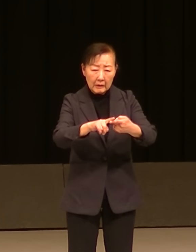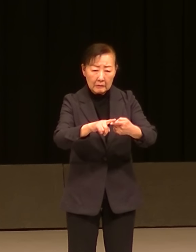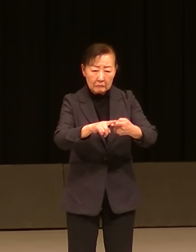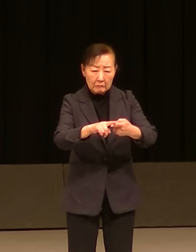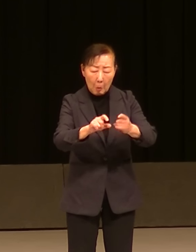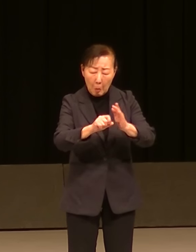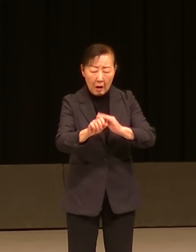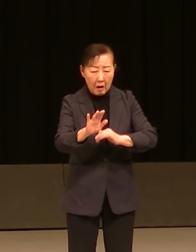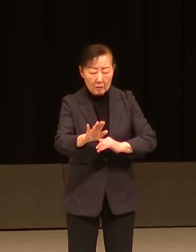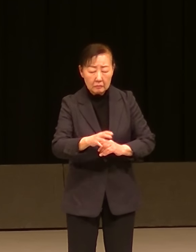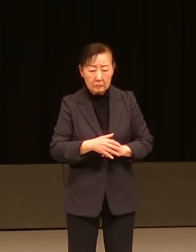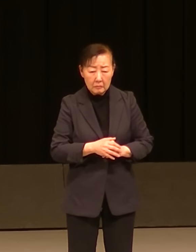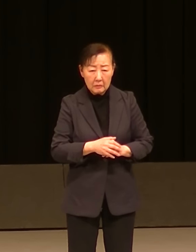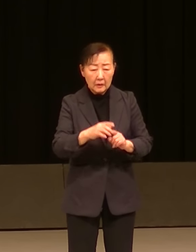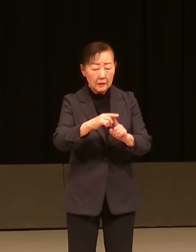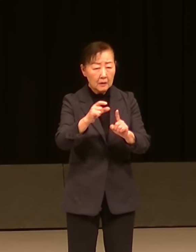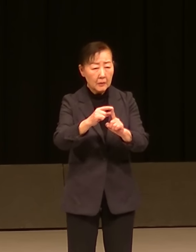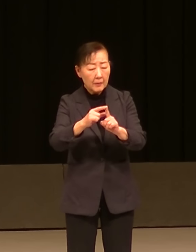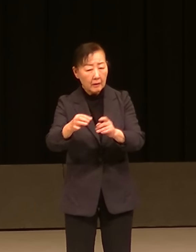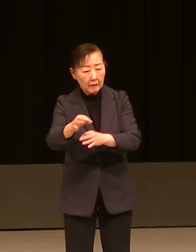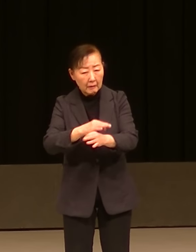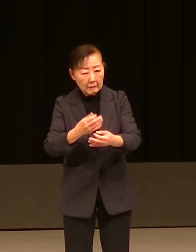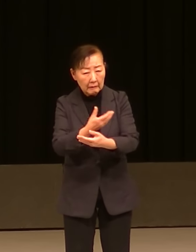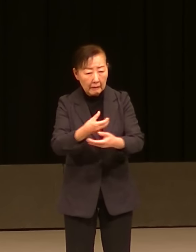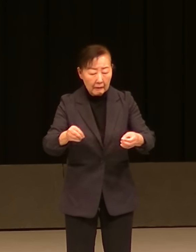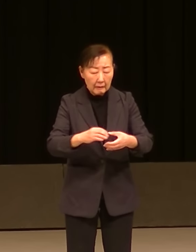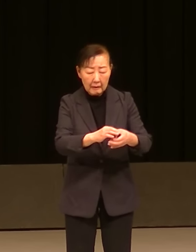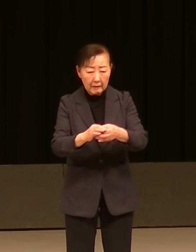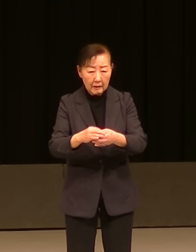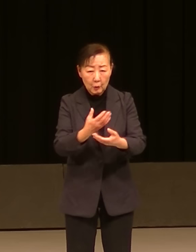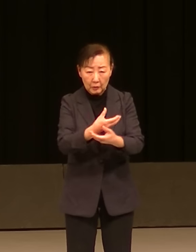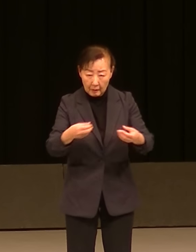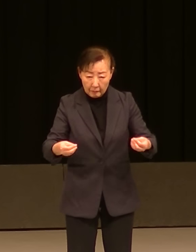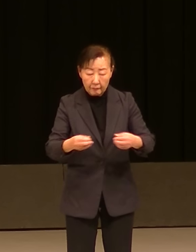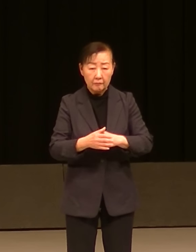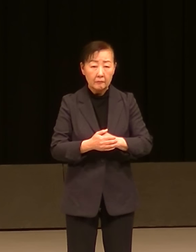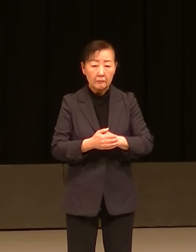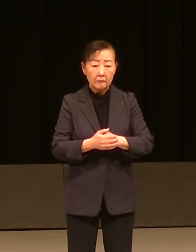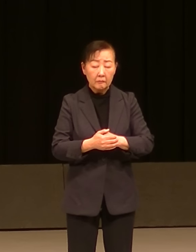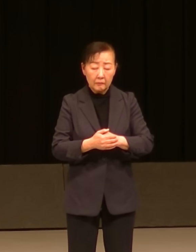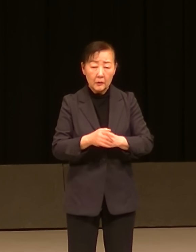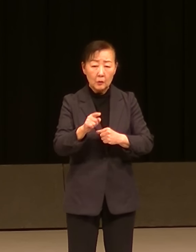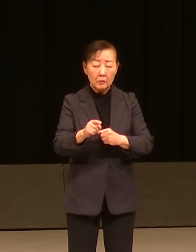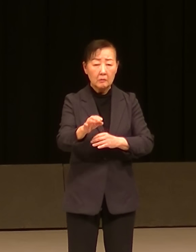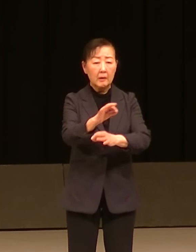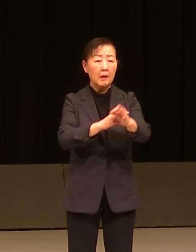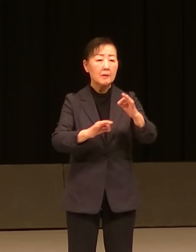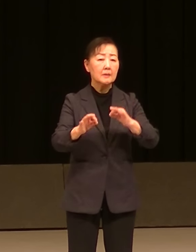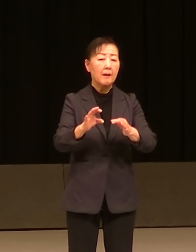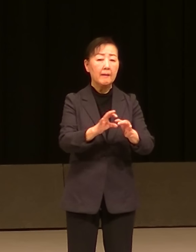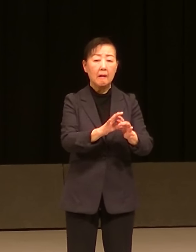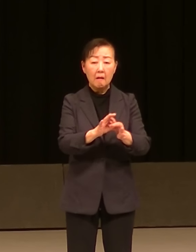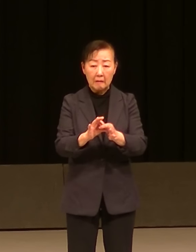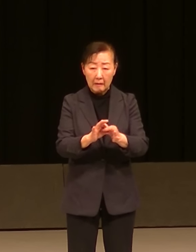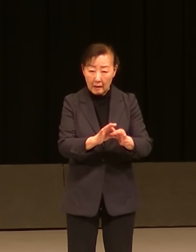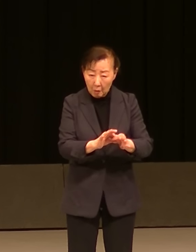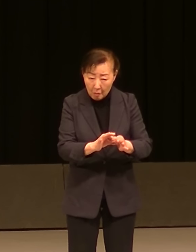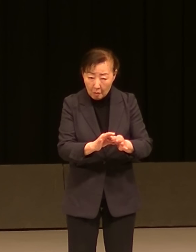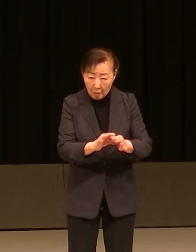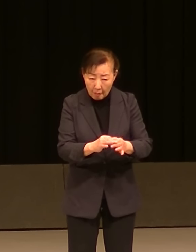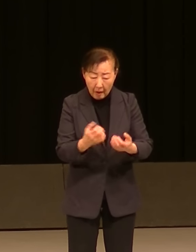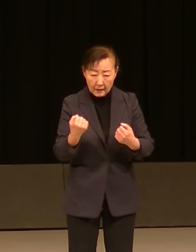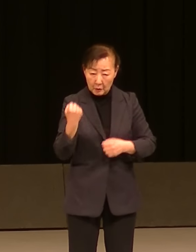んですね。TPP は経済連携協定でございます。そしてそういう経済関係を強